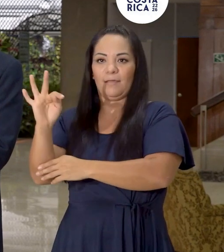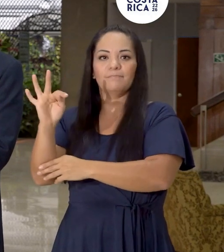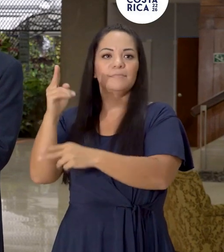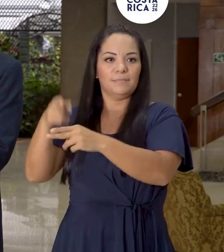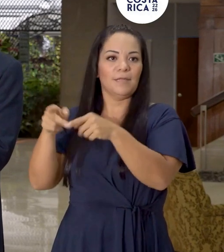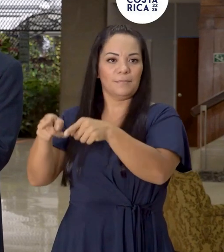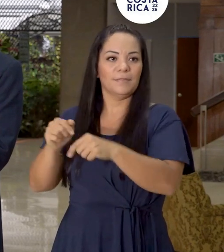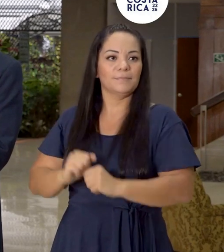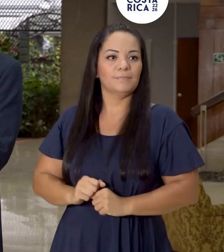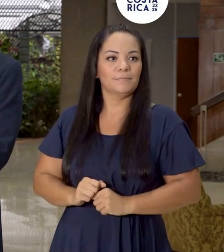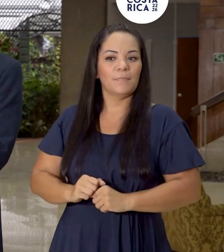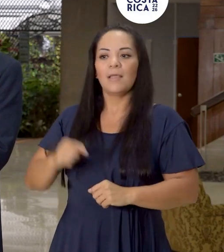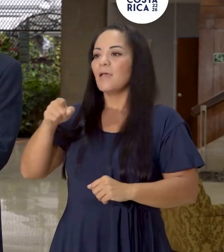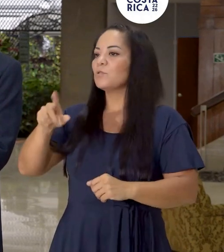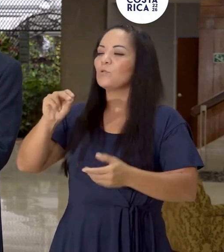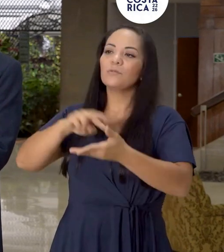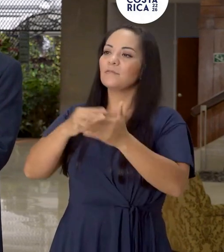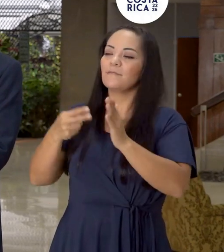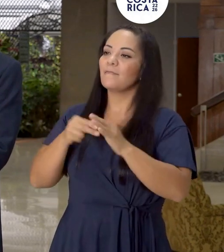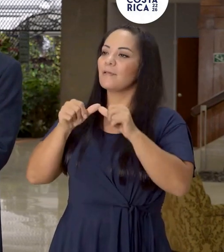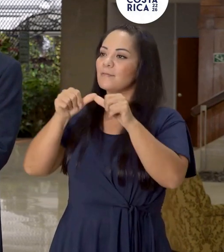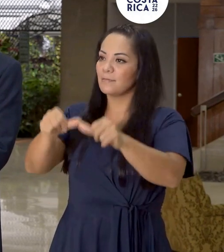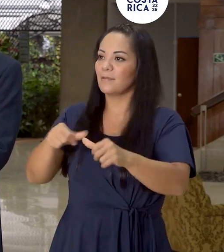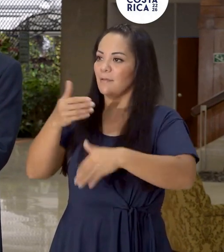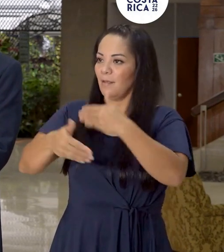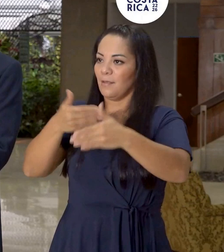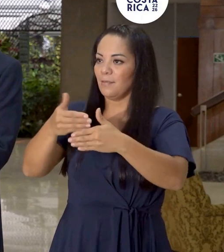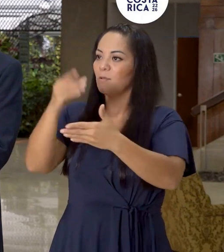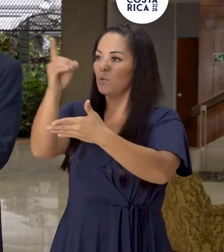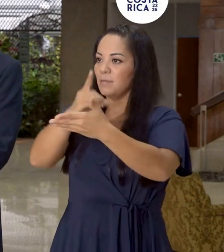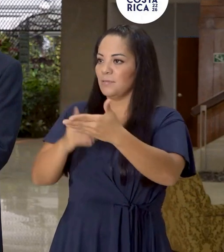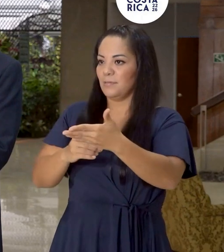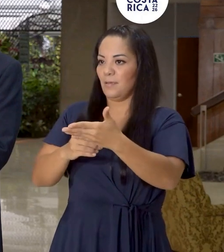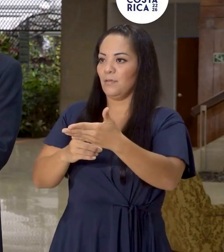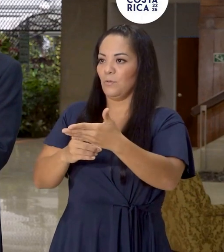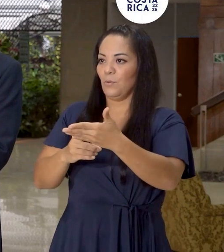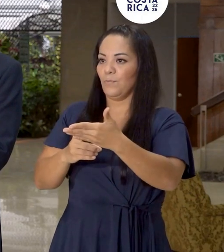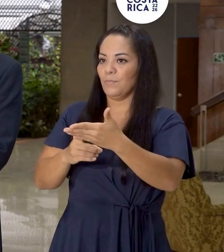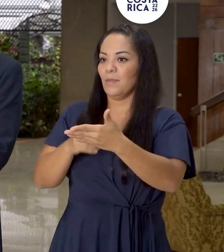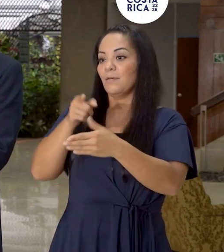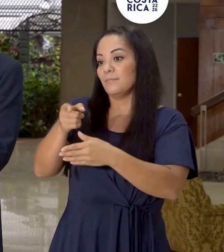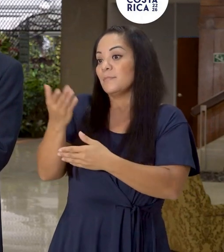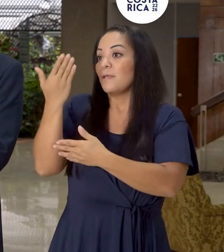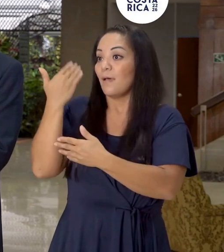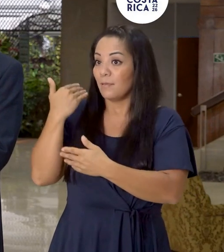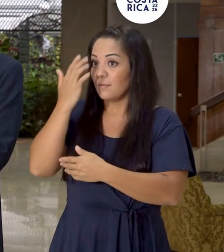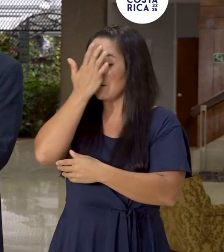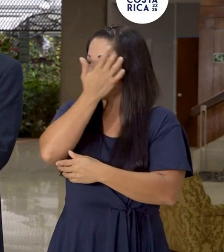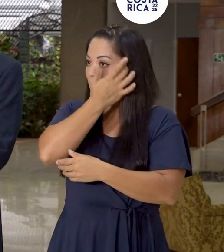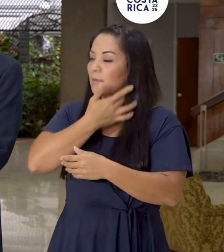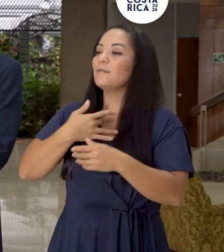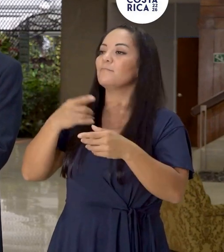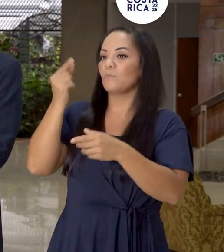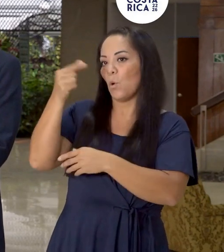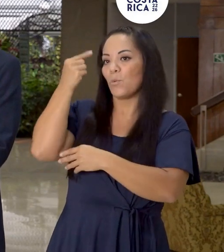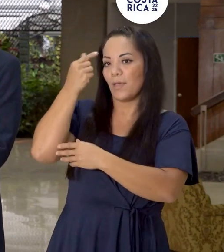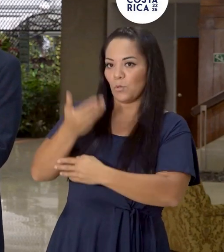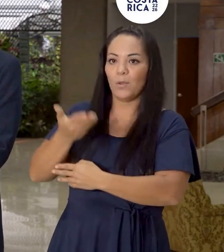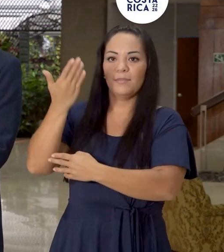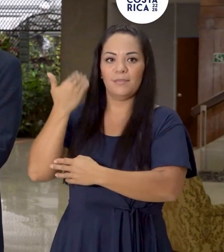significa que vamos a seguir adelante con el diseño que hizo la administración anterior